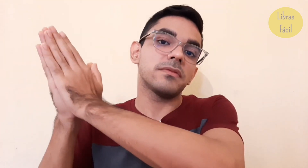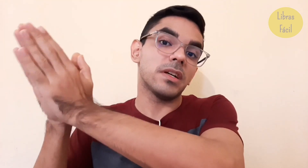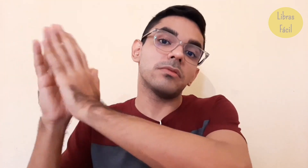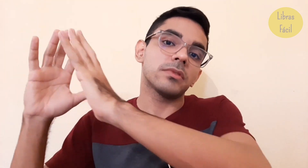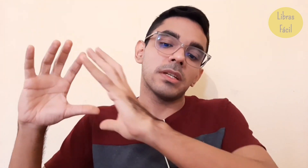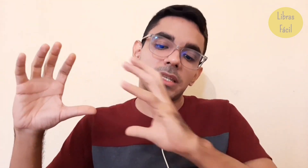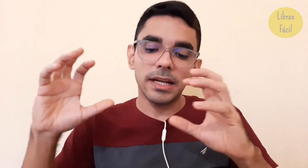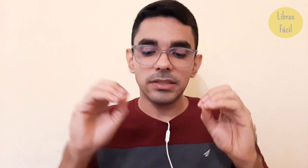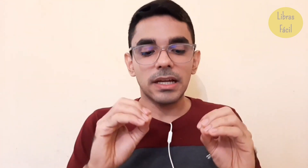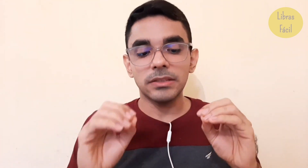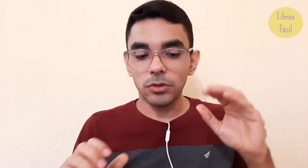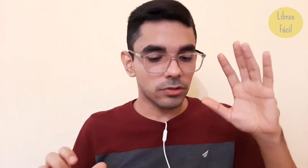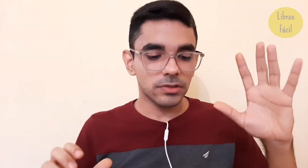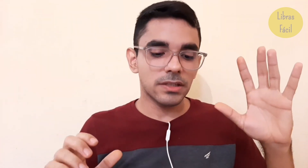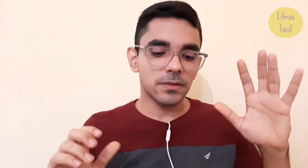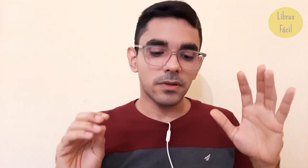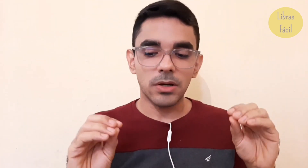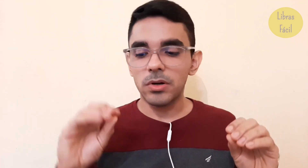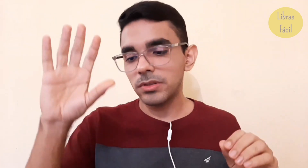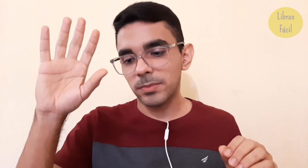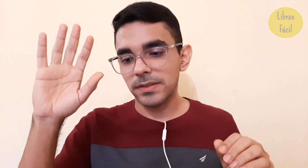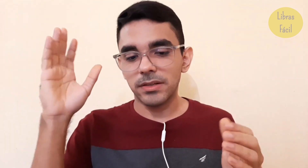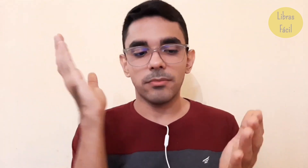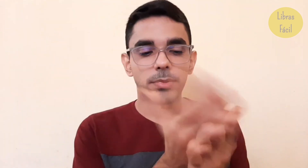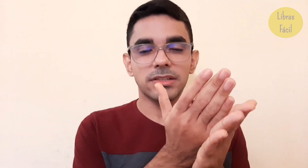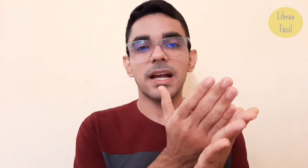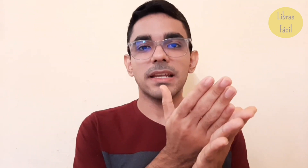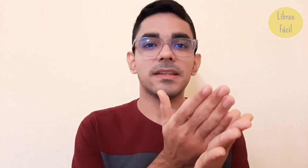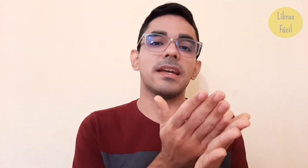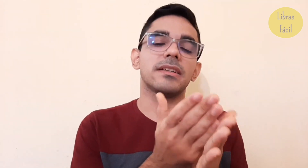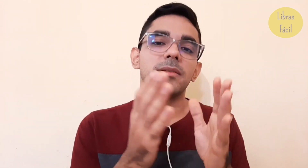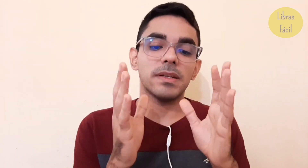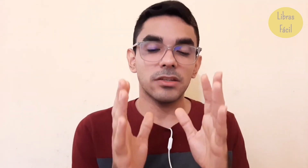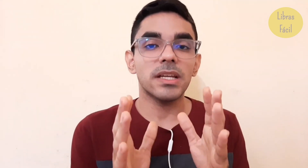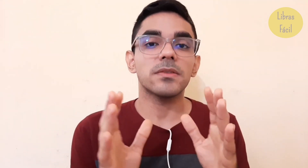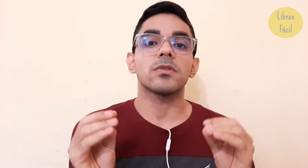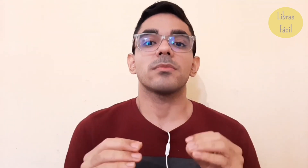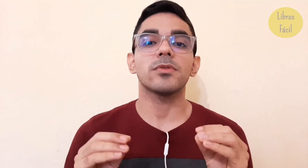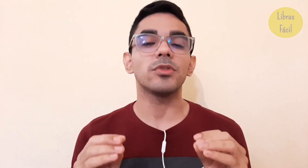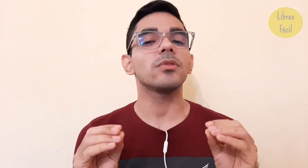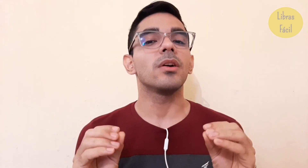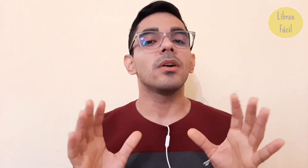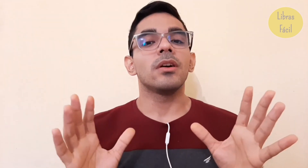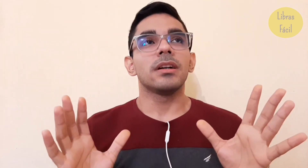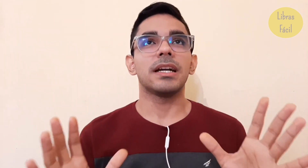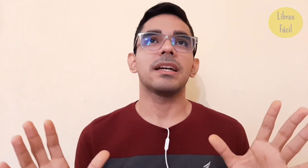vão encaixar em outro contexto e formar uma outra expressão para chegar nessa ideia. Mas aqui no Brasil nós usamos muito ainda